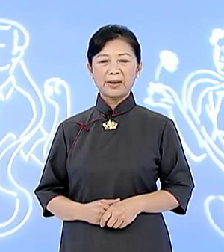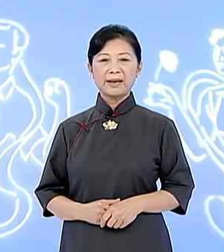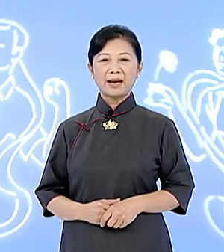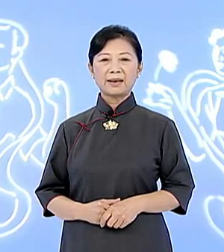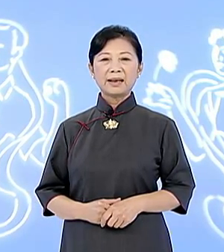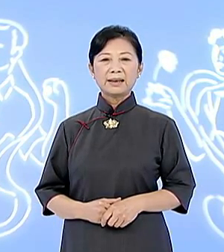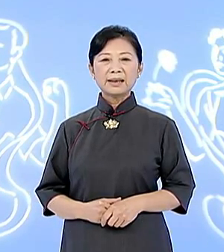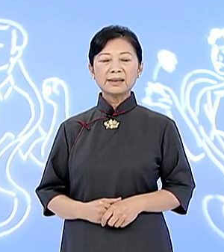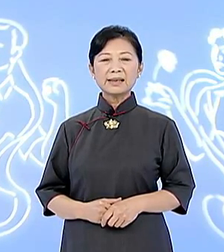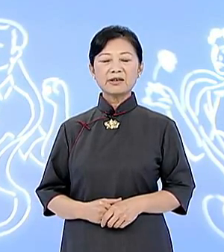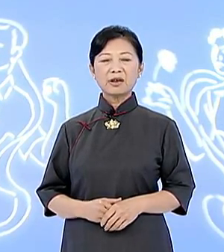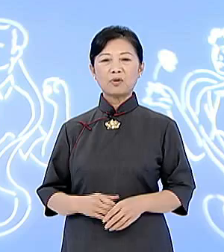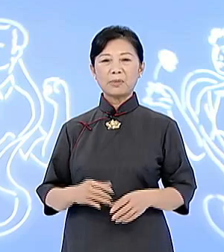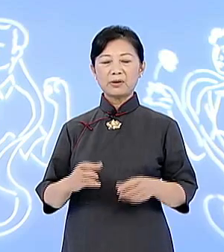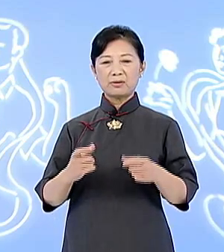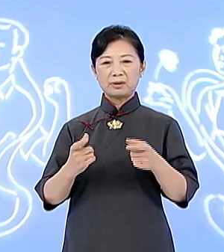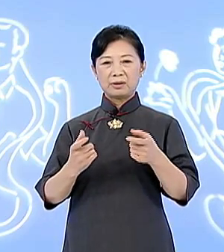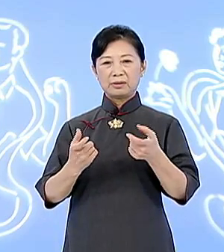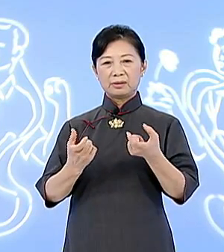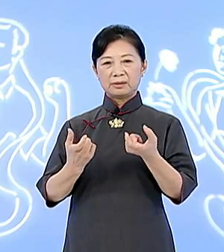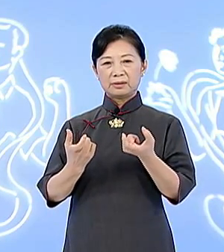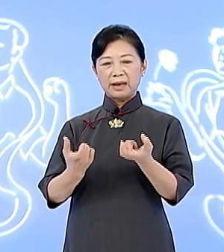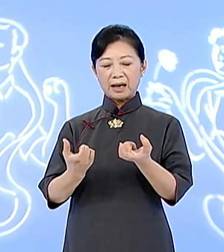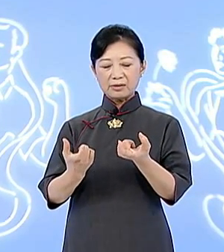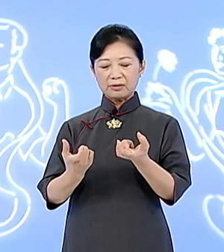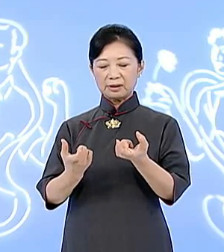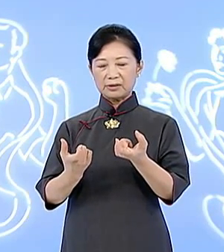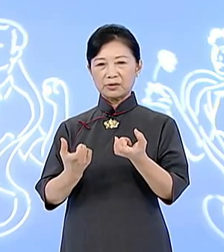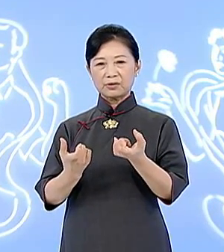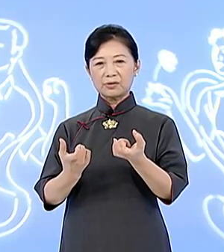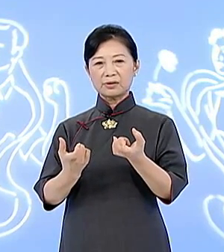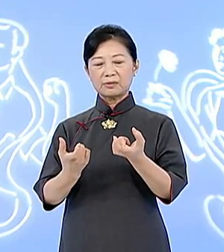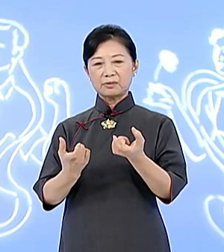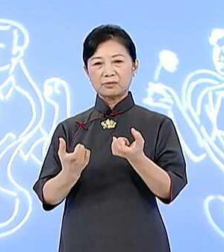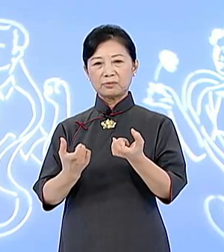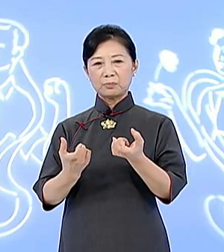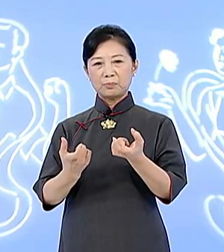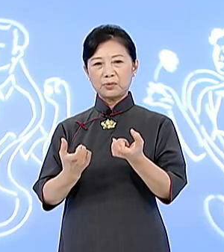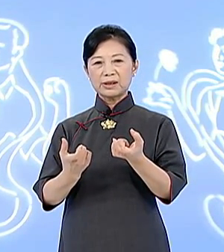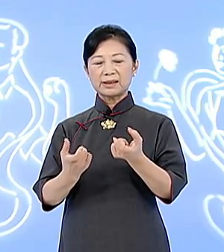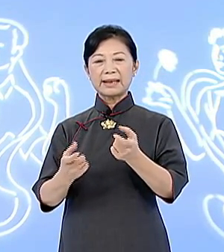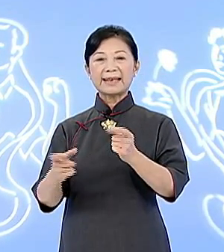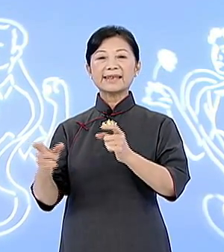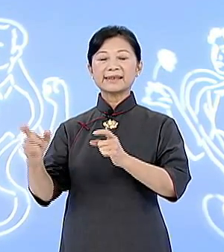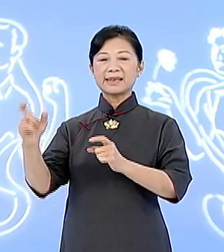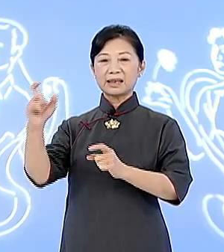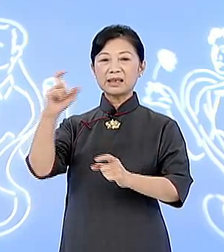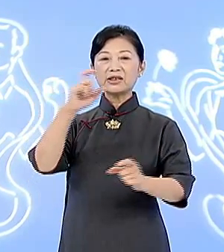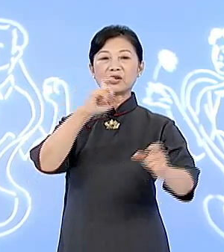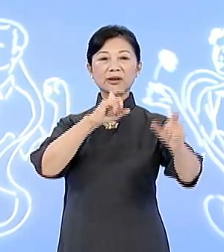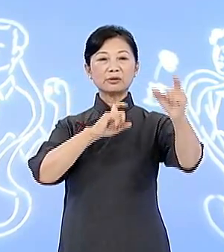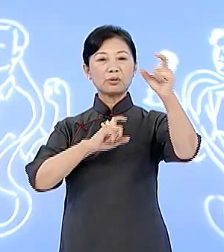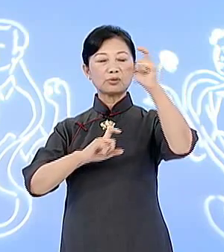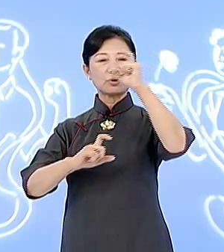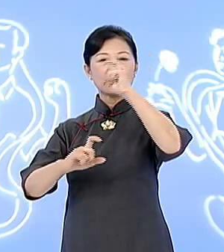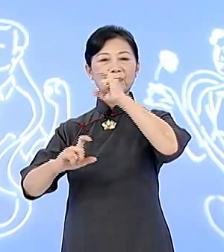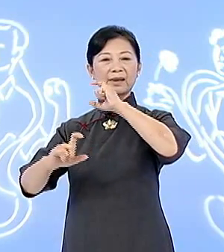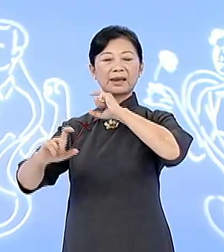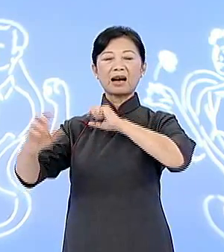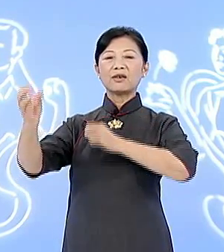央。那在这地方，我们用两手的食指、拇指来呈现喝酒的动作，然后